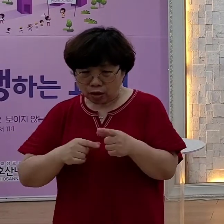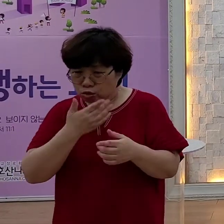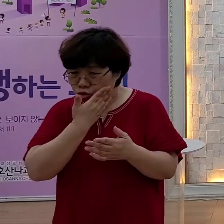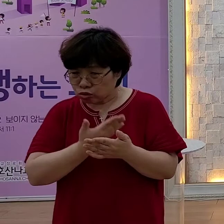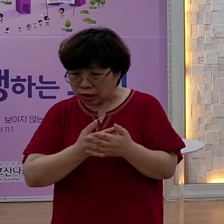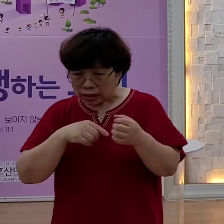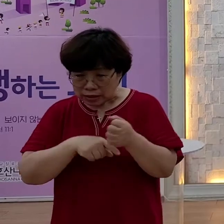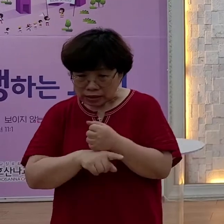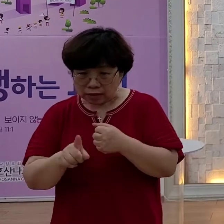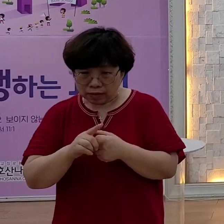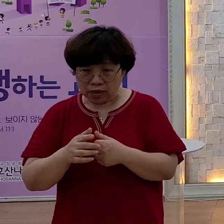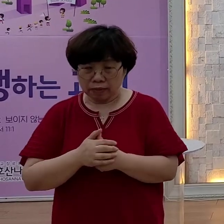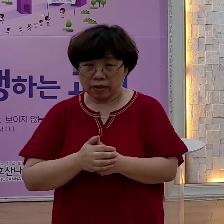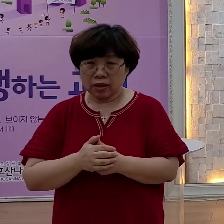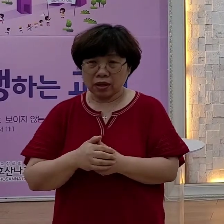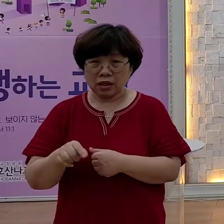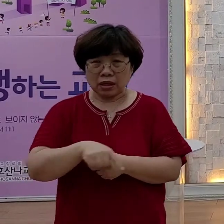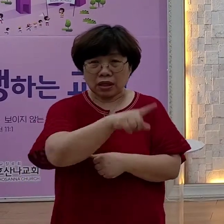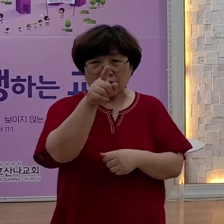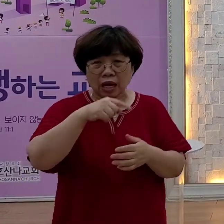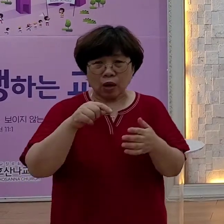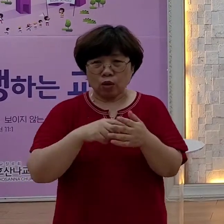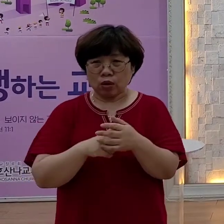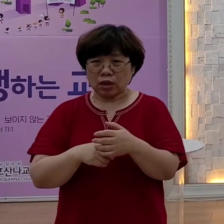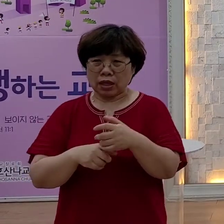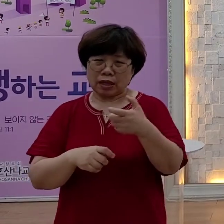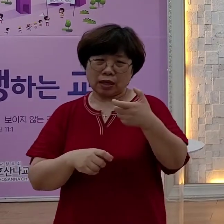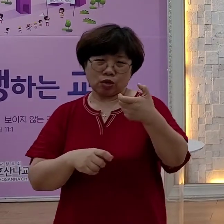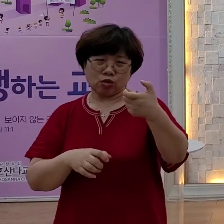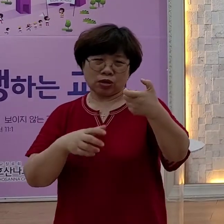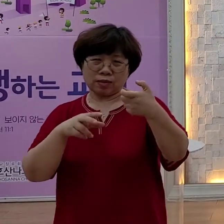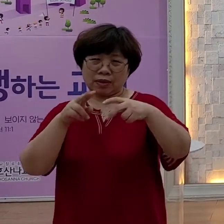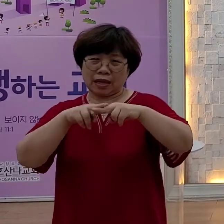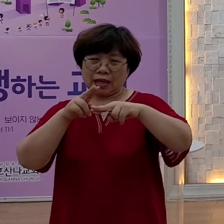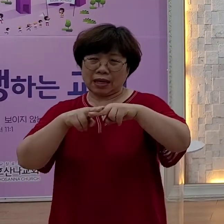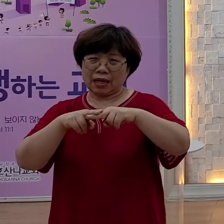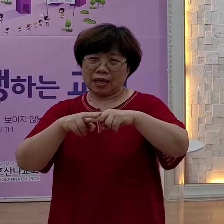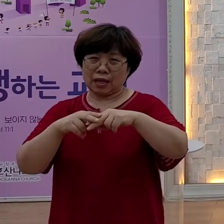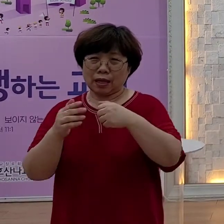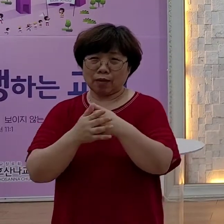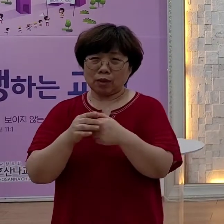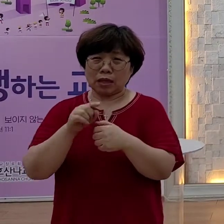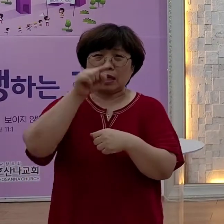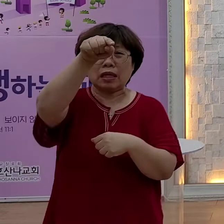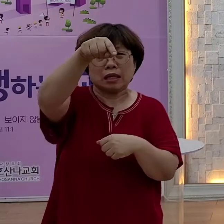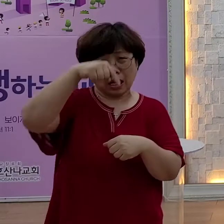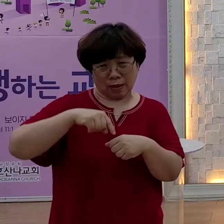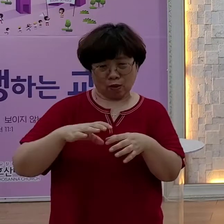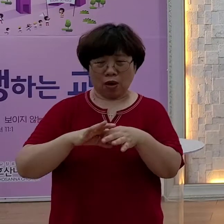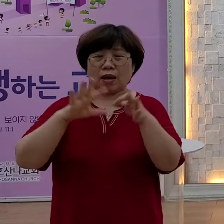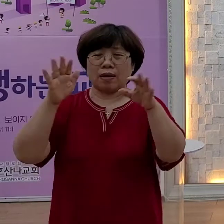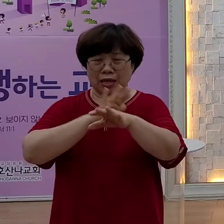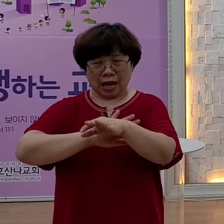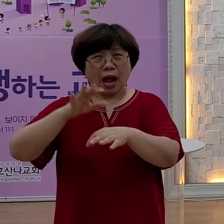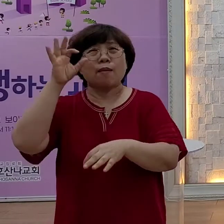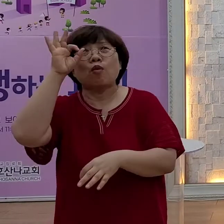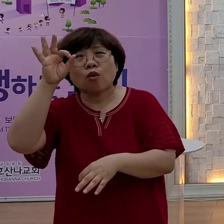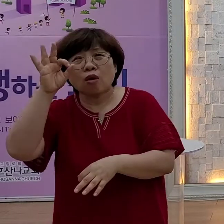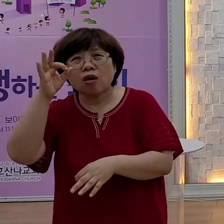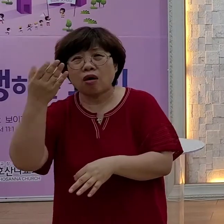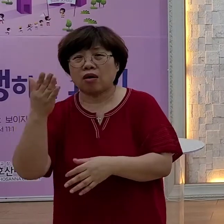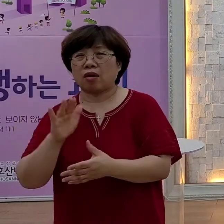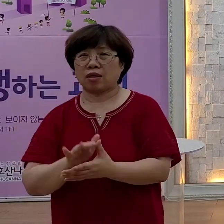사실 이 작은 60석 안에서 여기서 뭐 맨 뒤에 앉았다고 안 보이겠습니까? 다 보이죠.